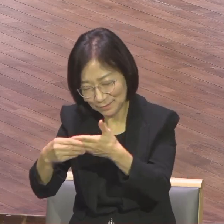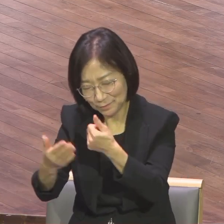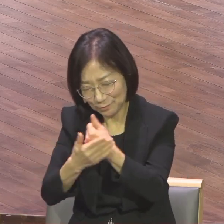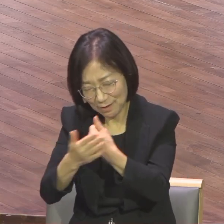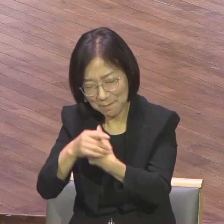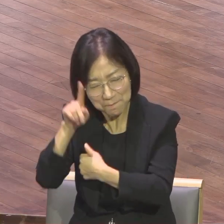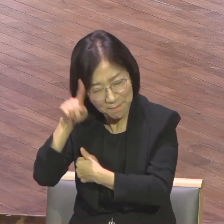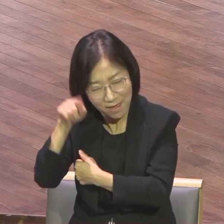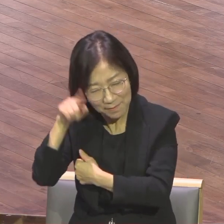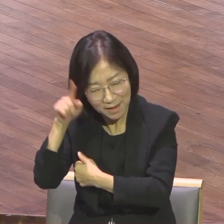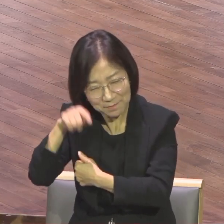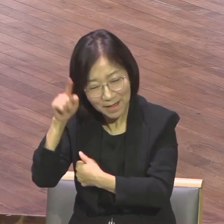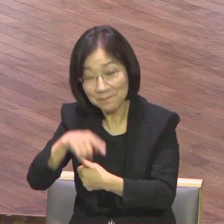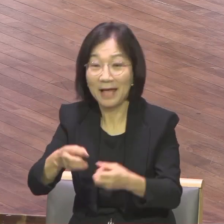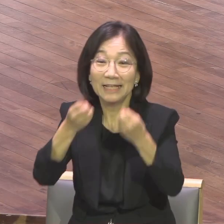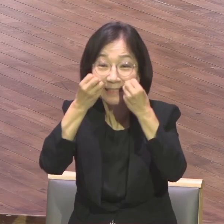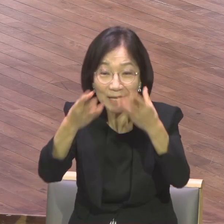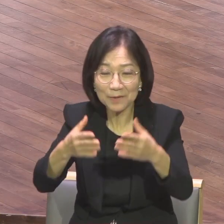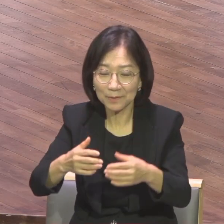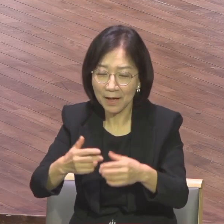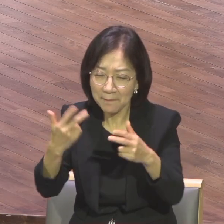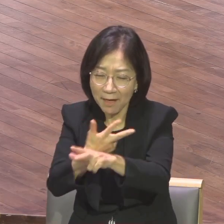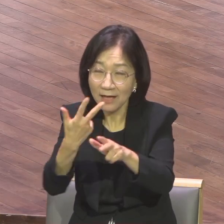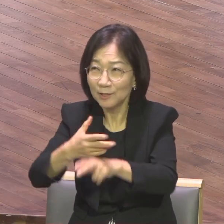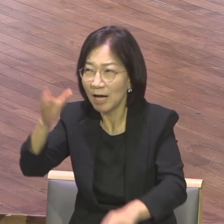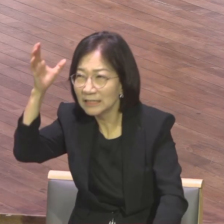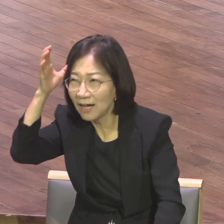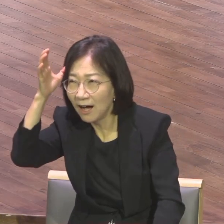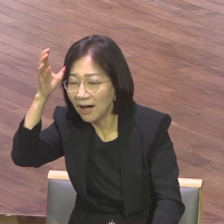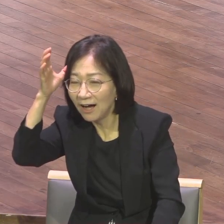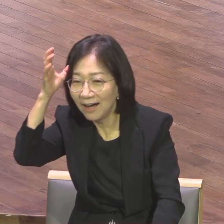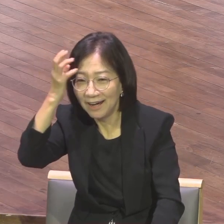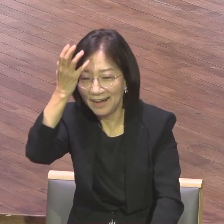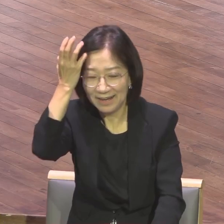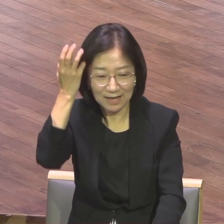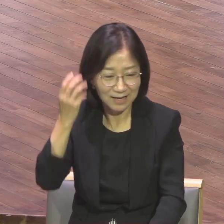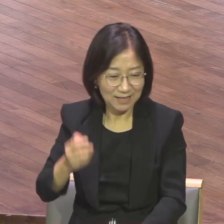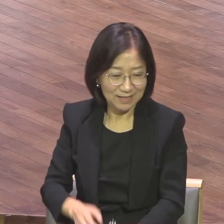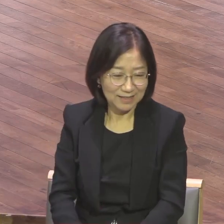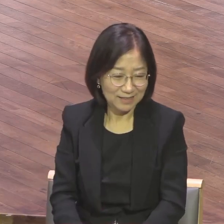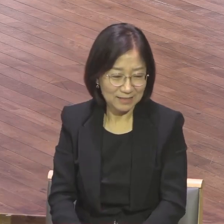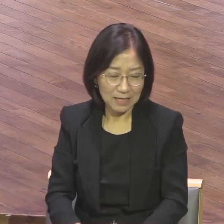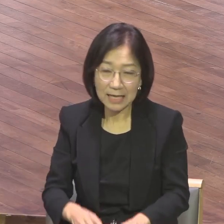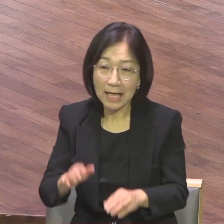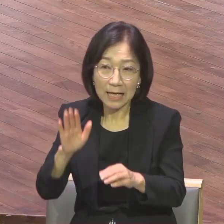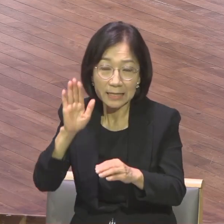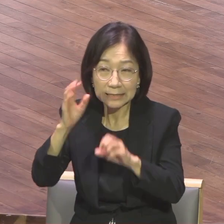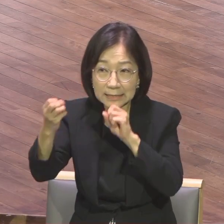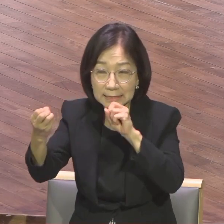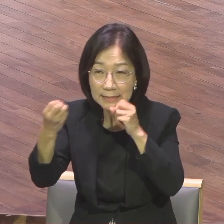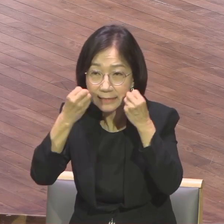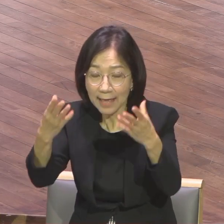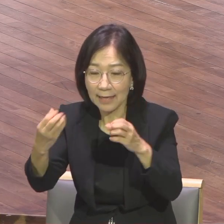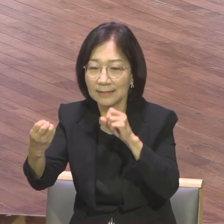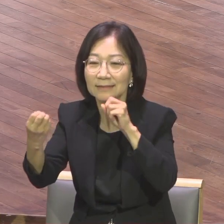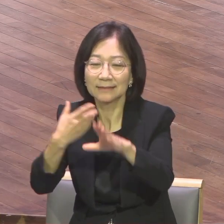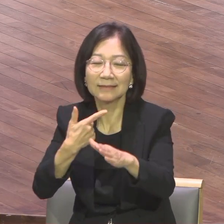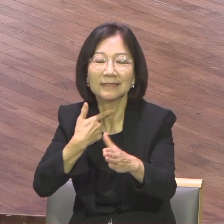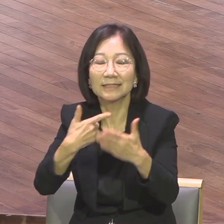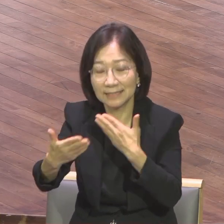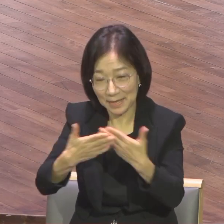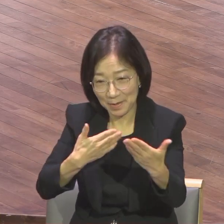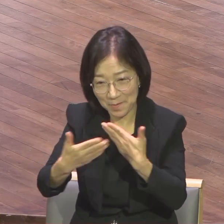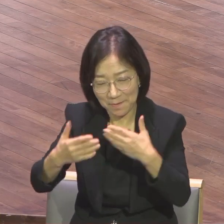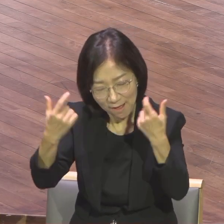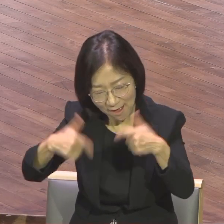매일 새롭고 매주 기대가 되고 아멘 새로운 응답을 그렇게 체험하고